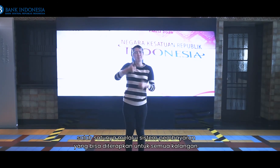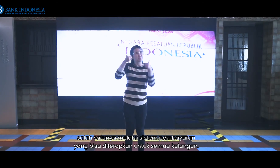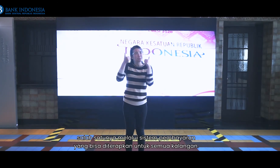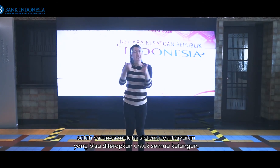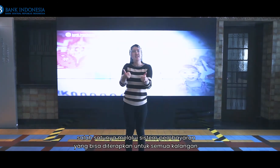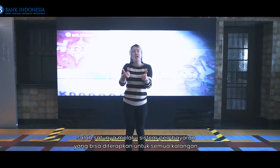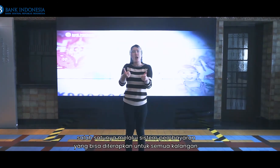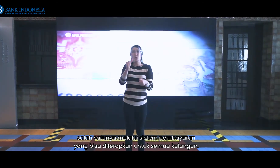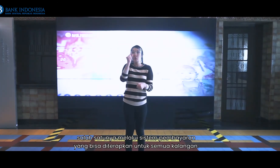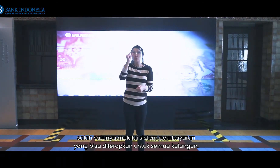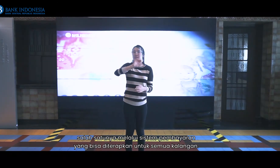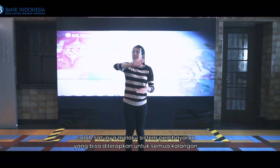kalangan.